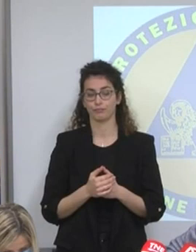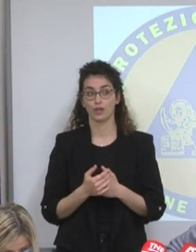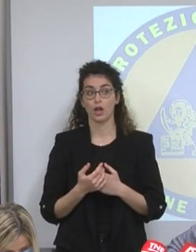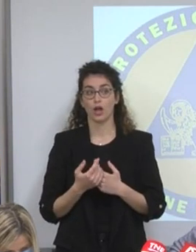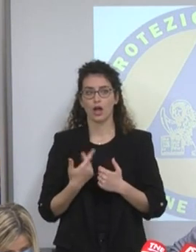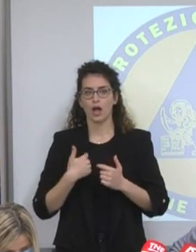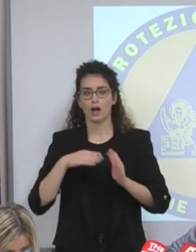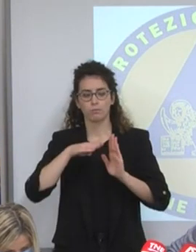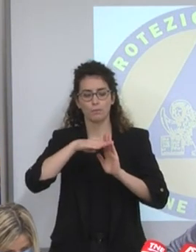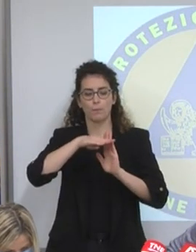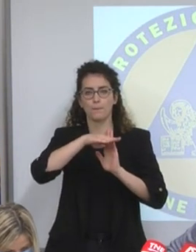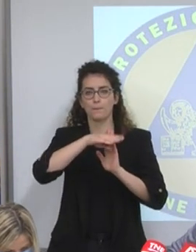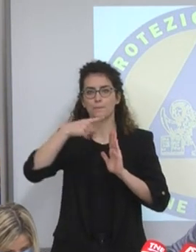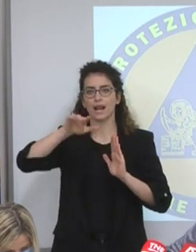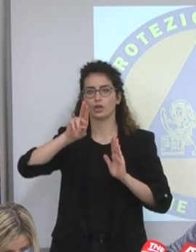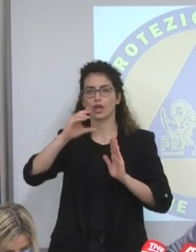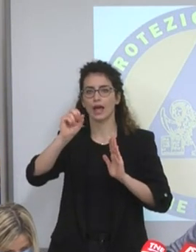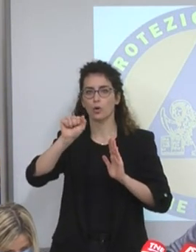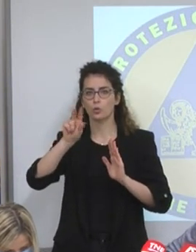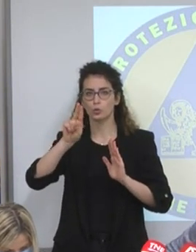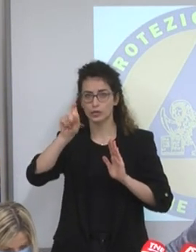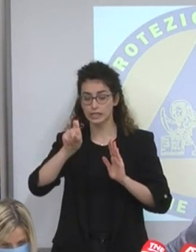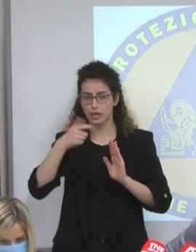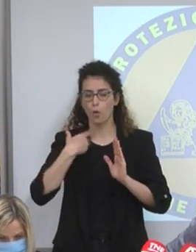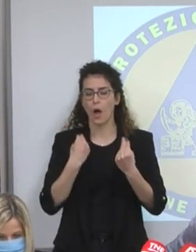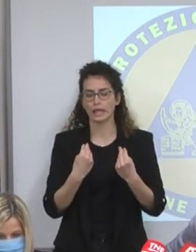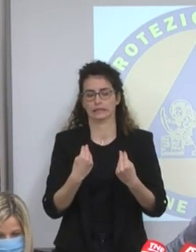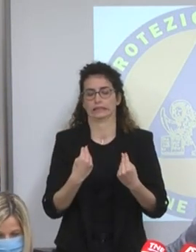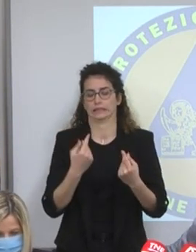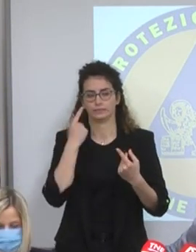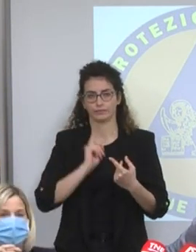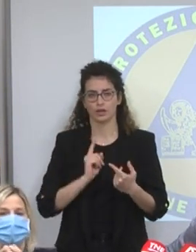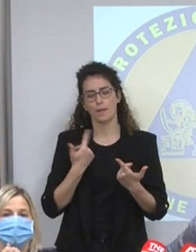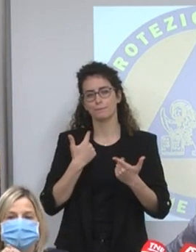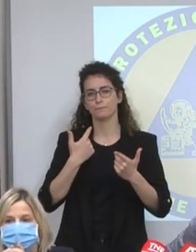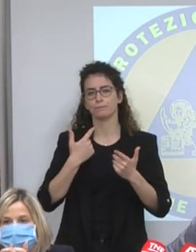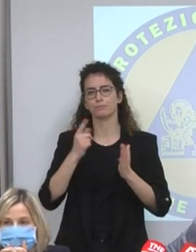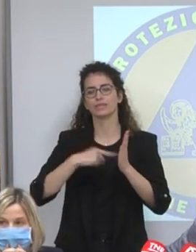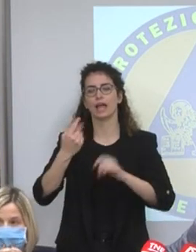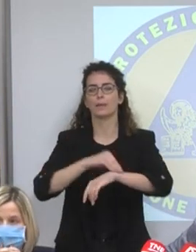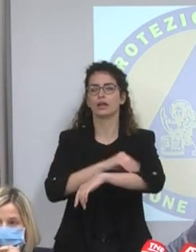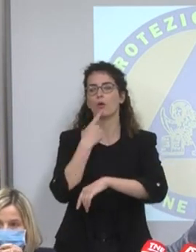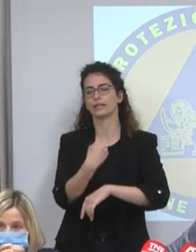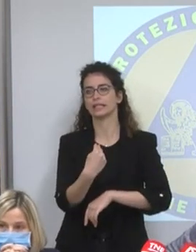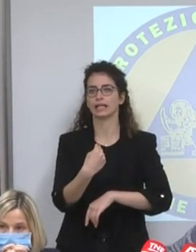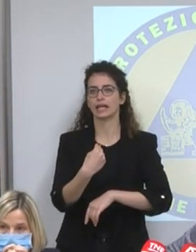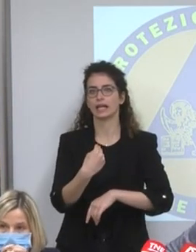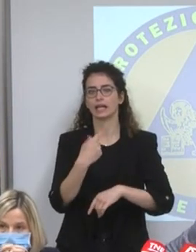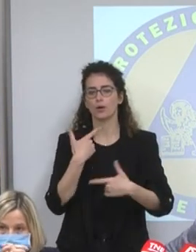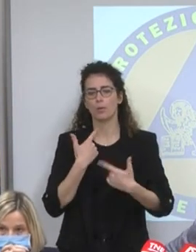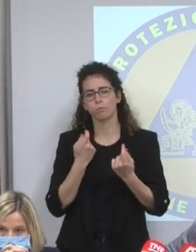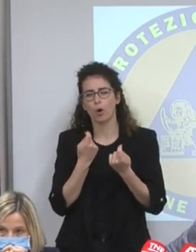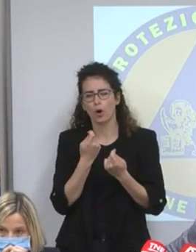raggiungeremo il plateau abbiamo delle proiezioni di certo il mese d'aprile cielo come si può dire lo facciamo un pò tutto in